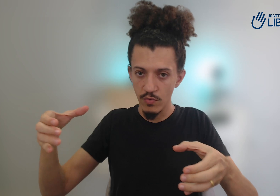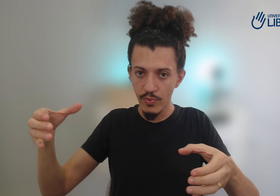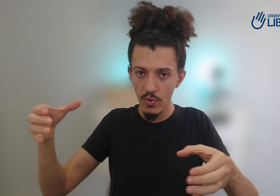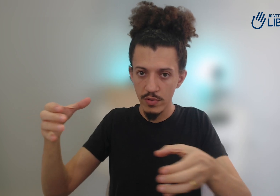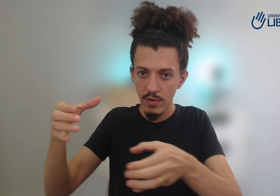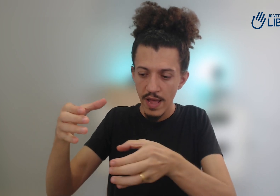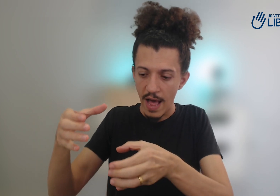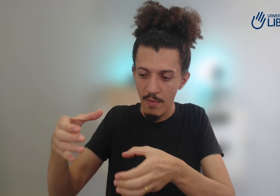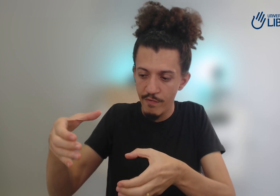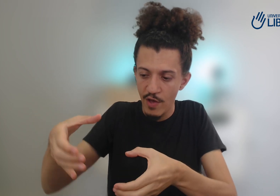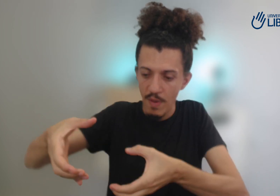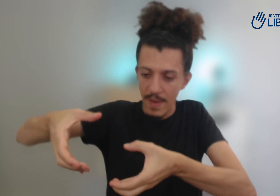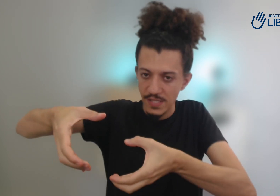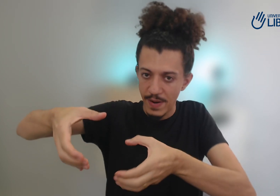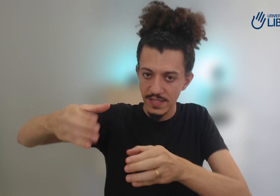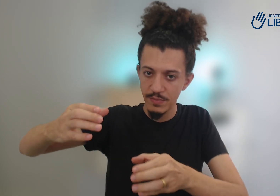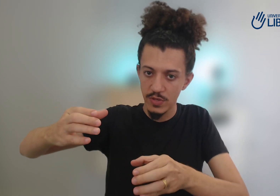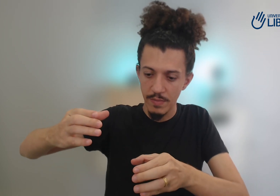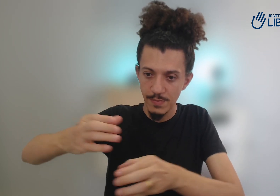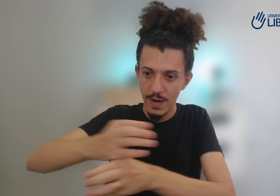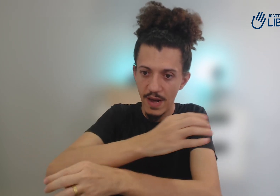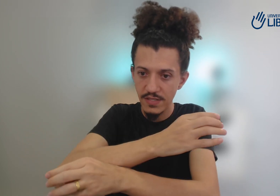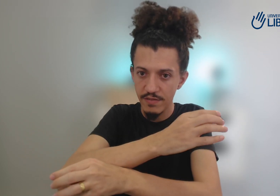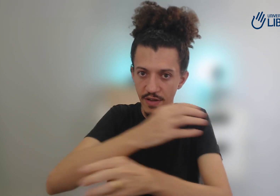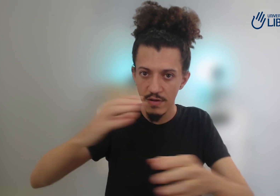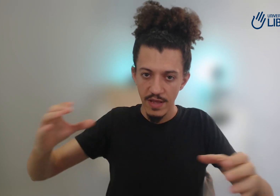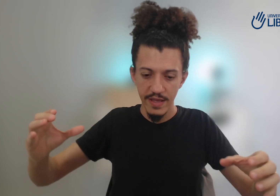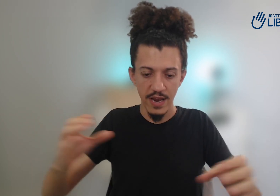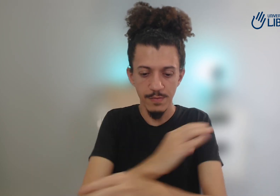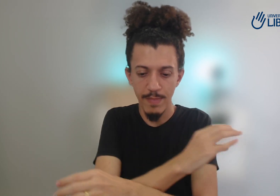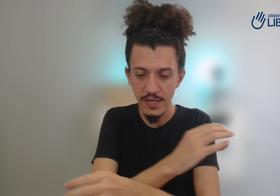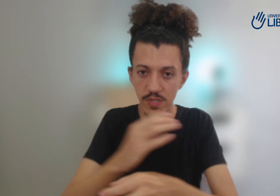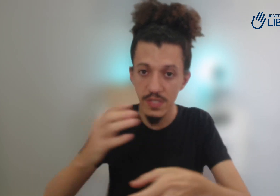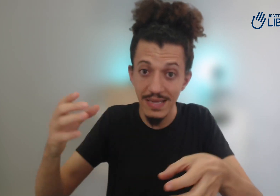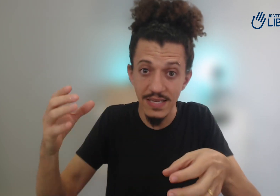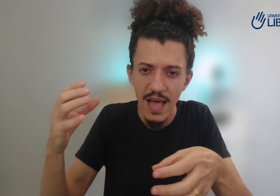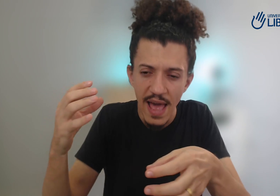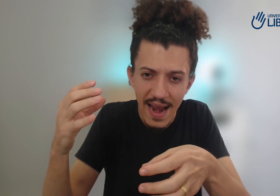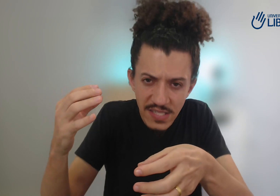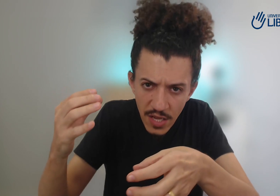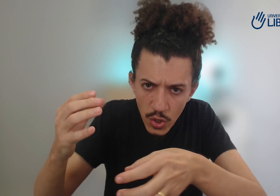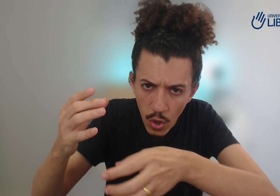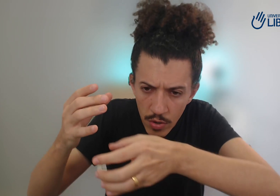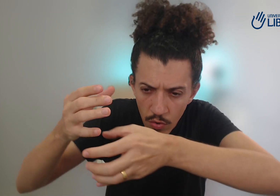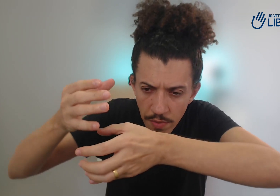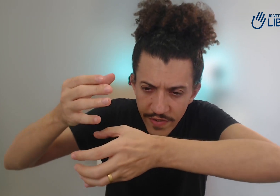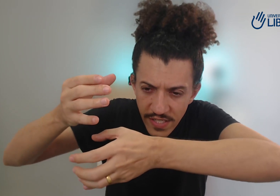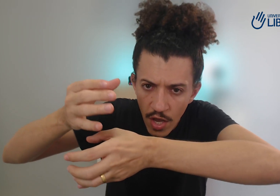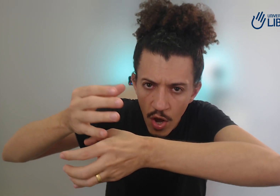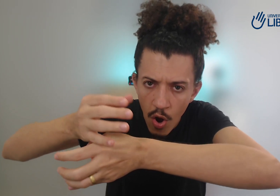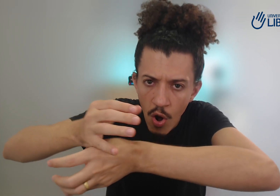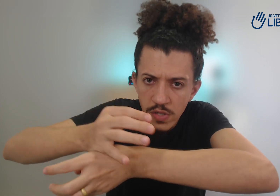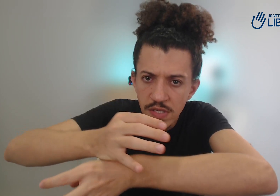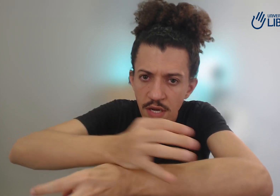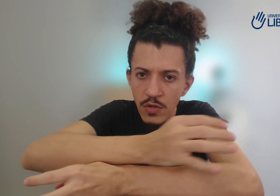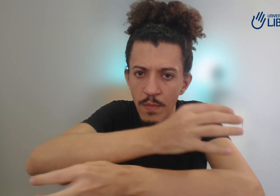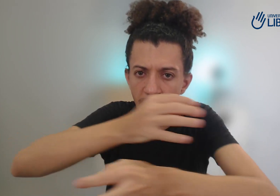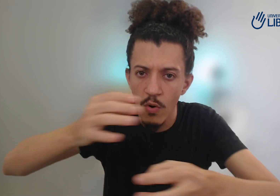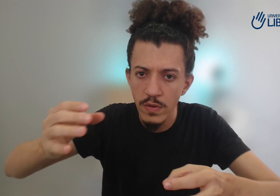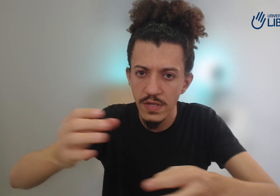para o outro. A mão vem uma mais para cima, outra mais para baixo, tá vendo? E elas passam assim, mas elas tocam como se estivesse roçando uma na outra assim,